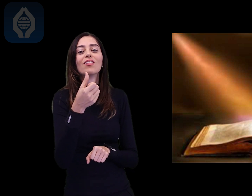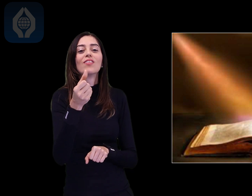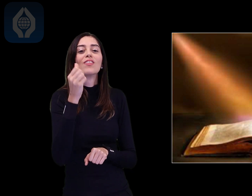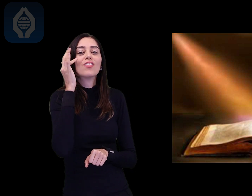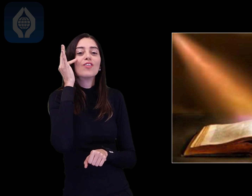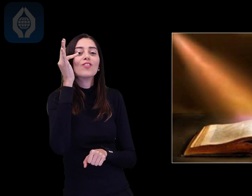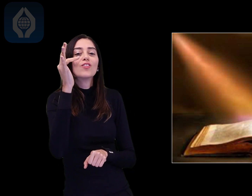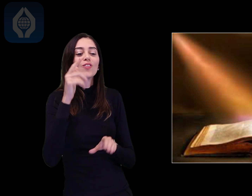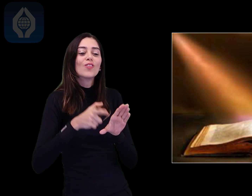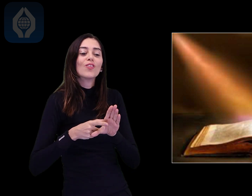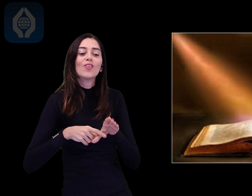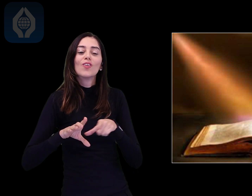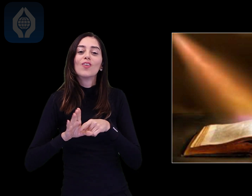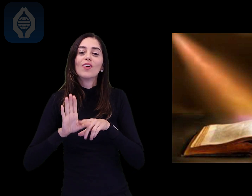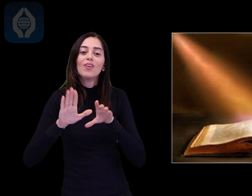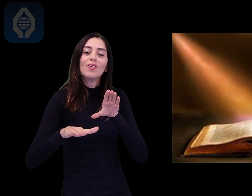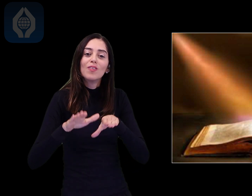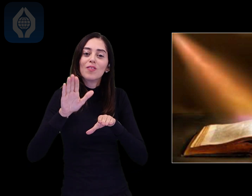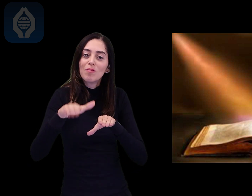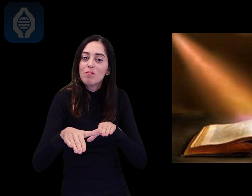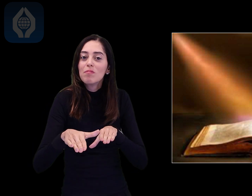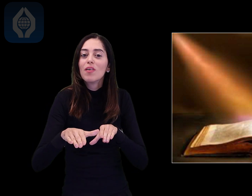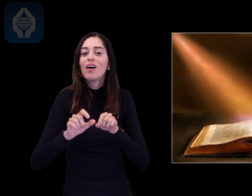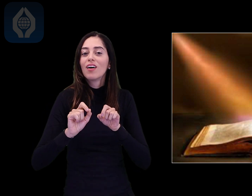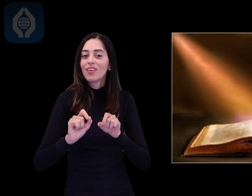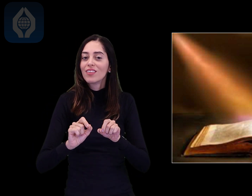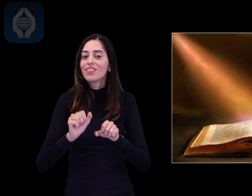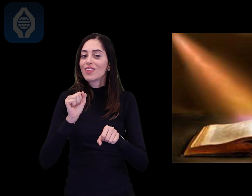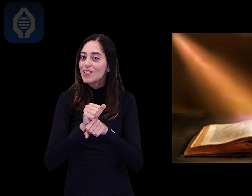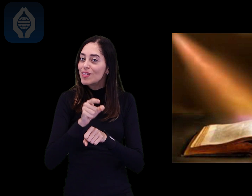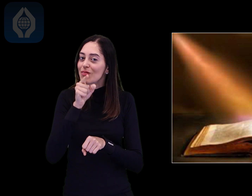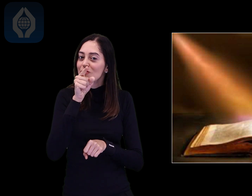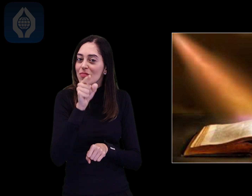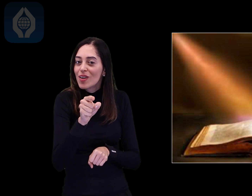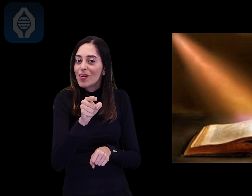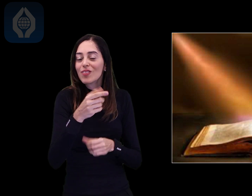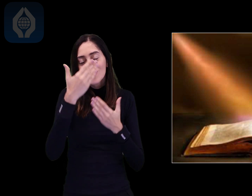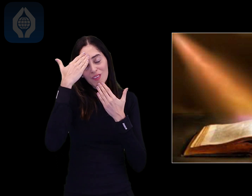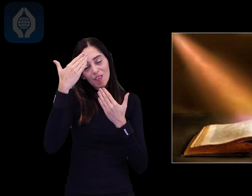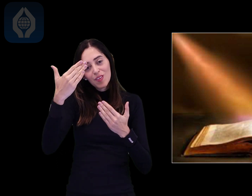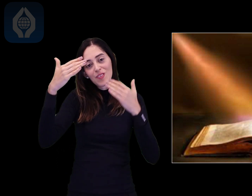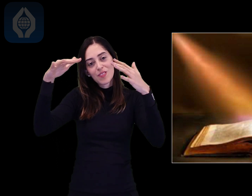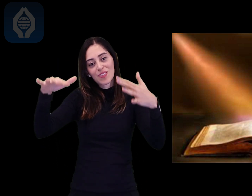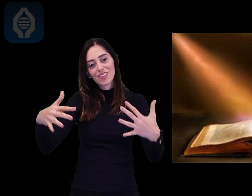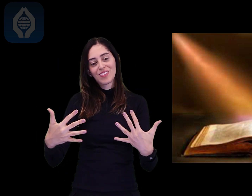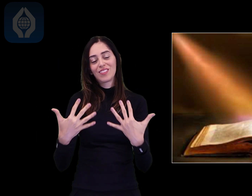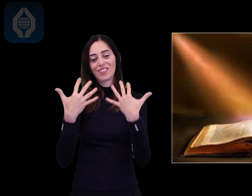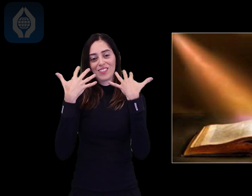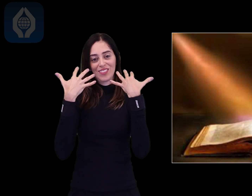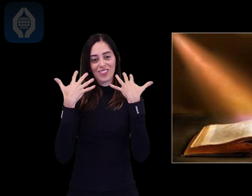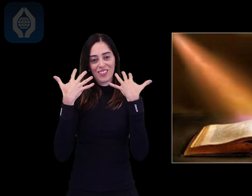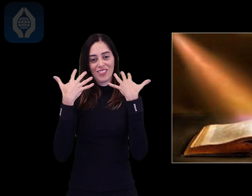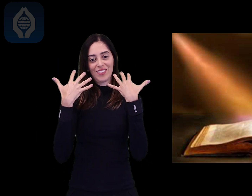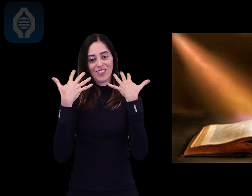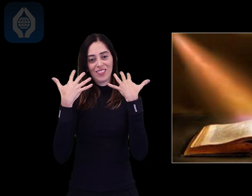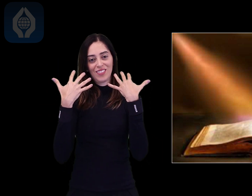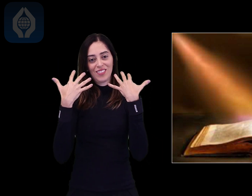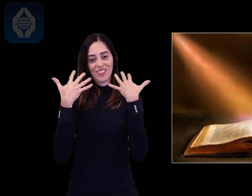dessa jornada ou na nossa 16ª lição. Até lá e muito obrigado por sua atenção.